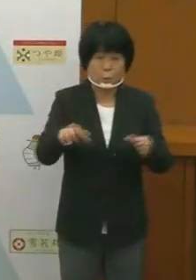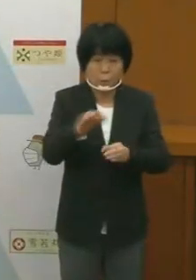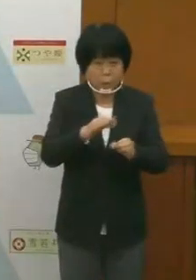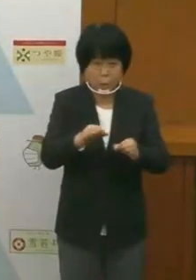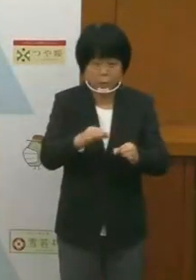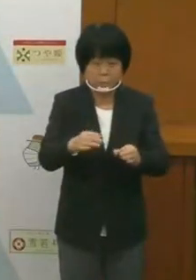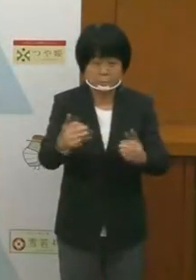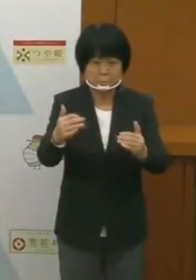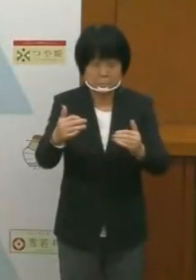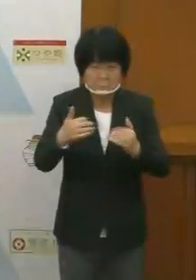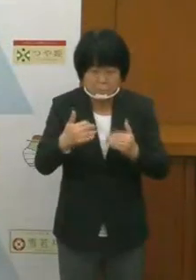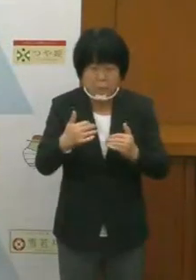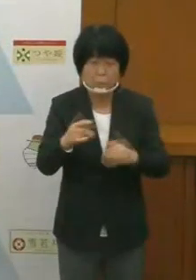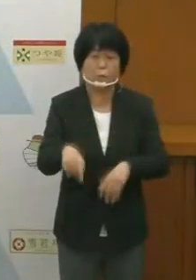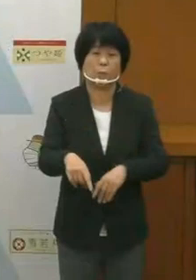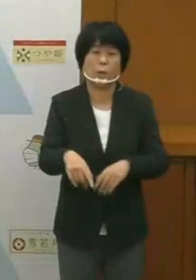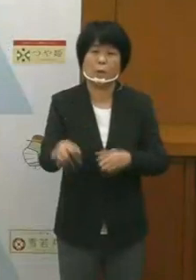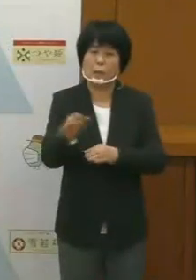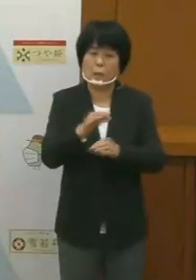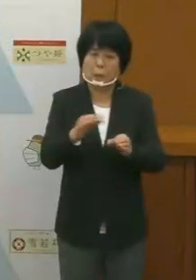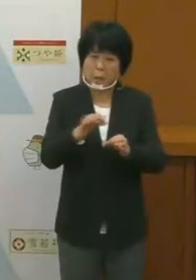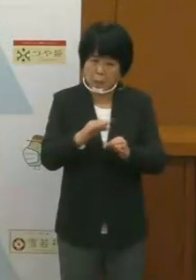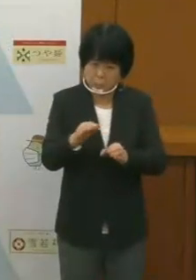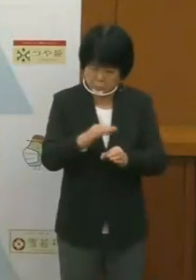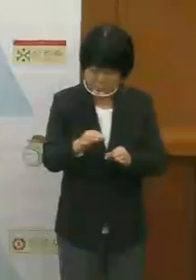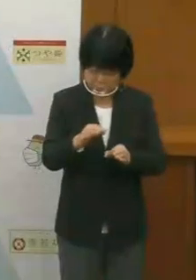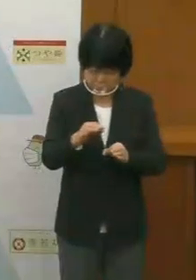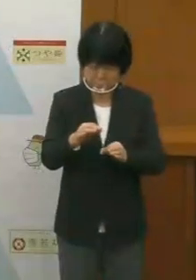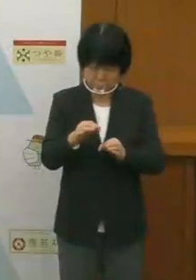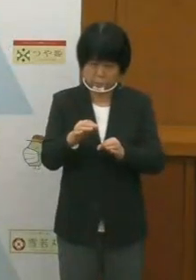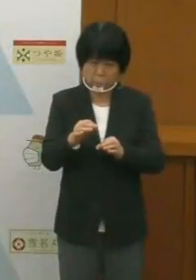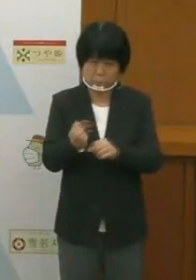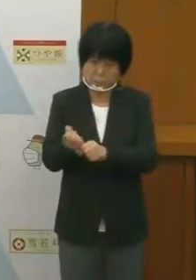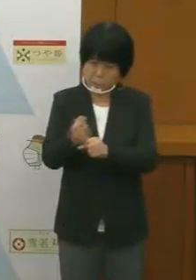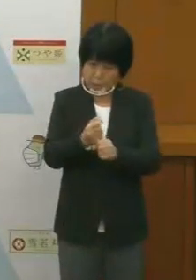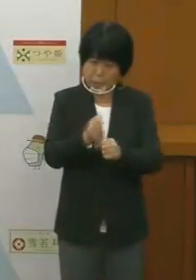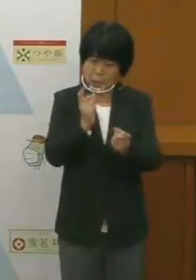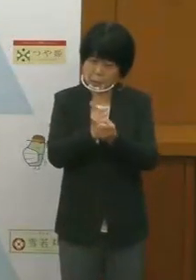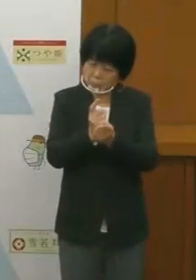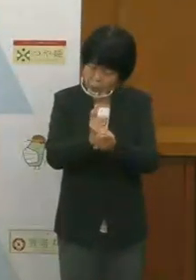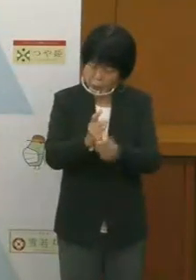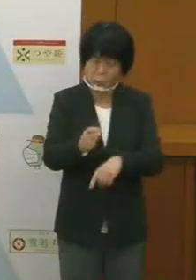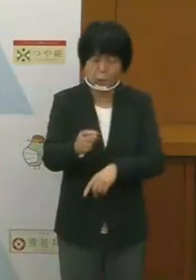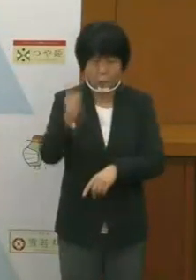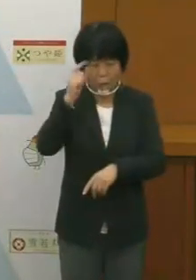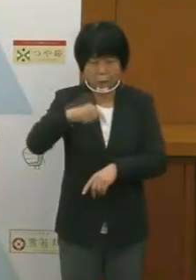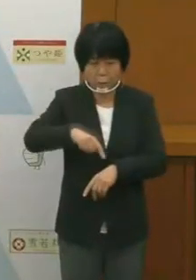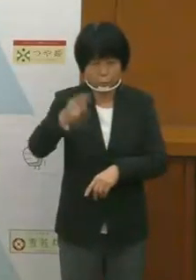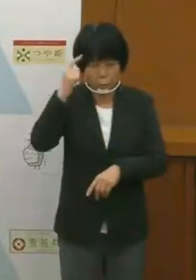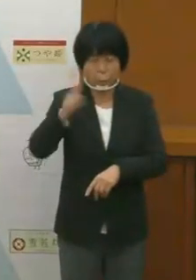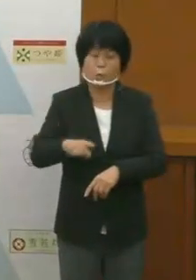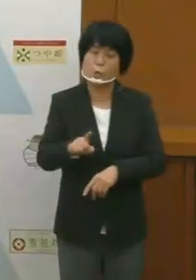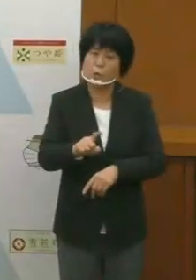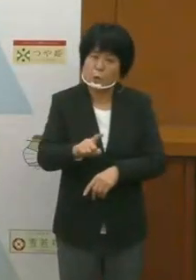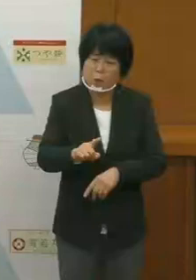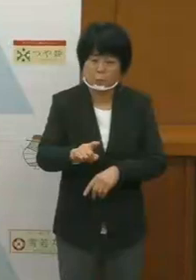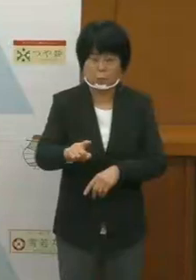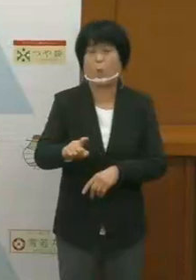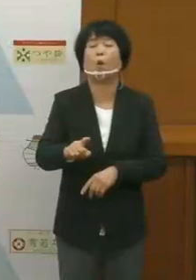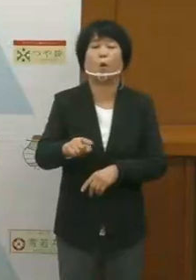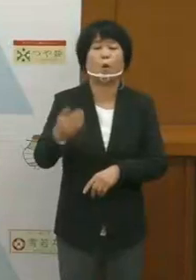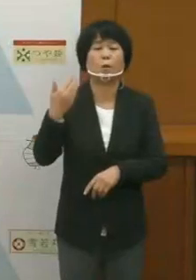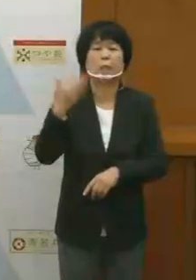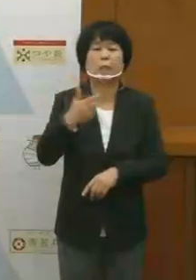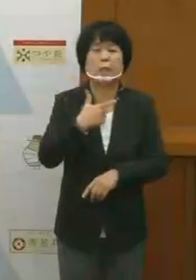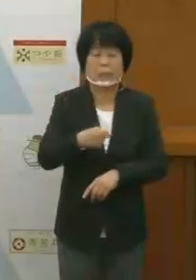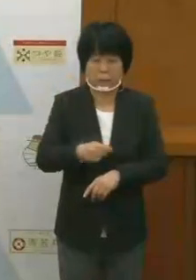与える影響、そして経済防止対策なども講じていかれると思うんですけれども、このあたりについて知事のお考えをお